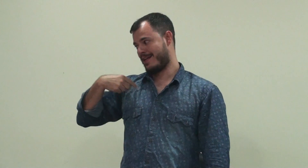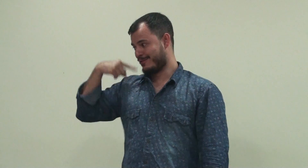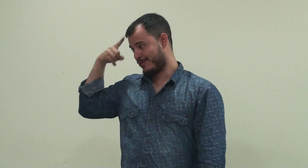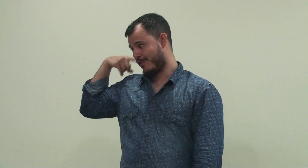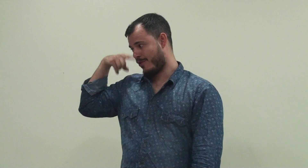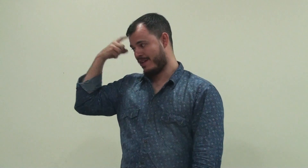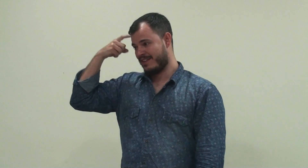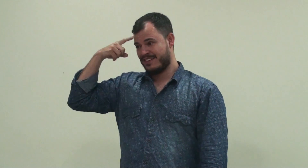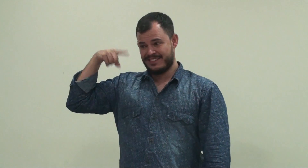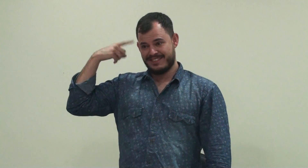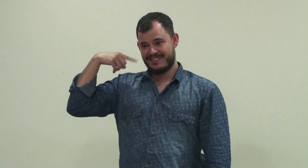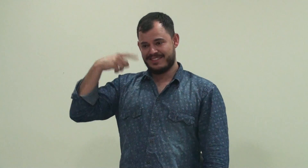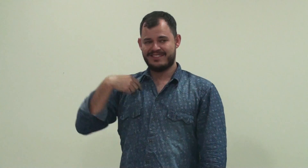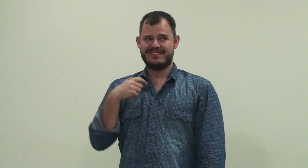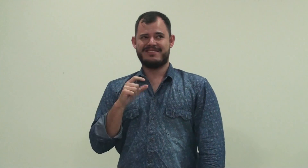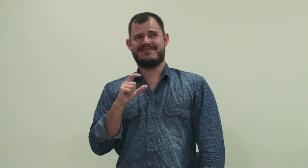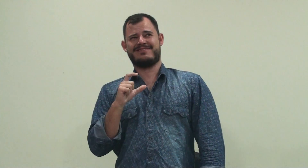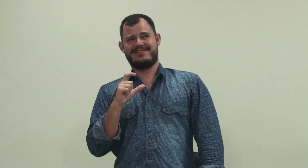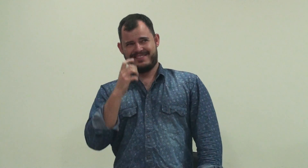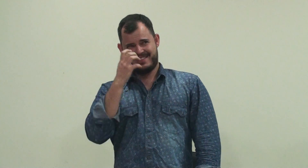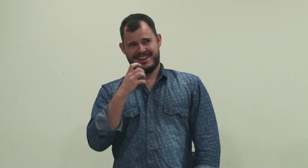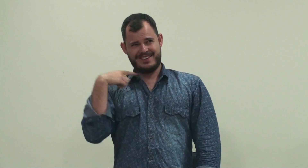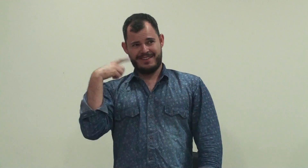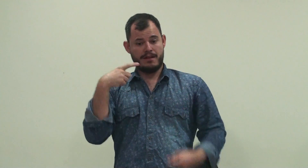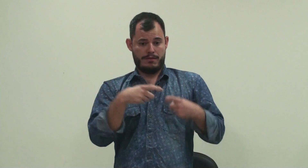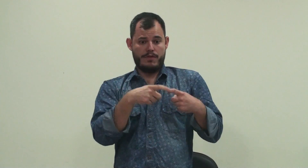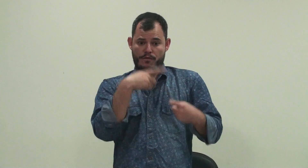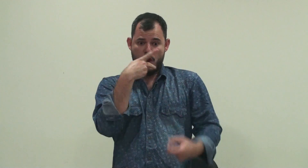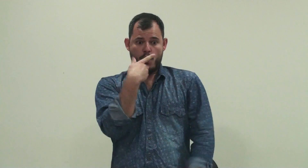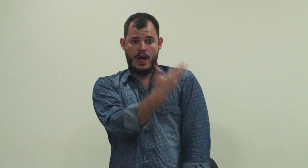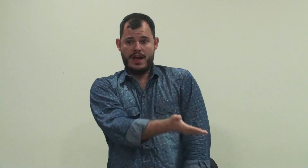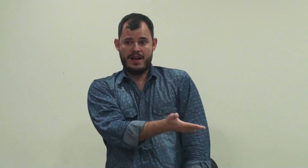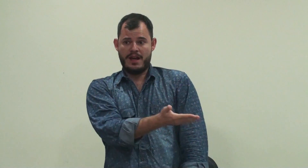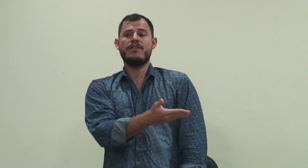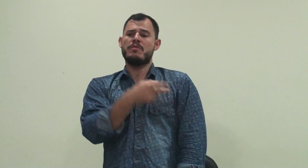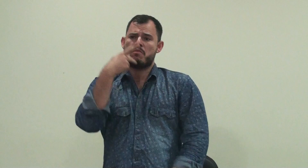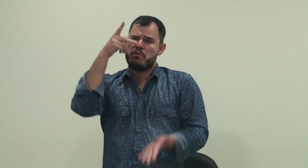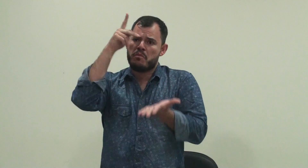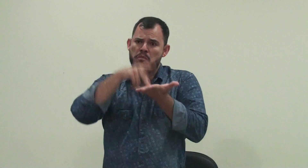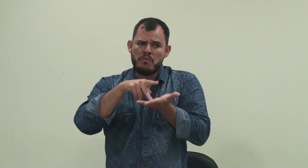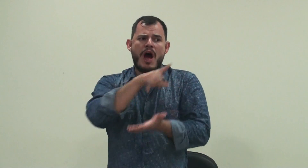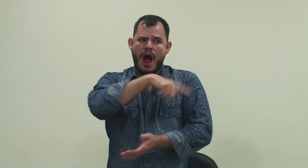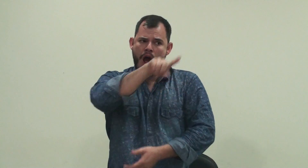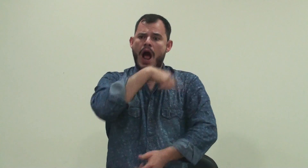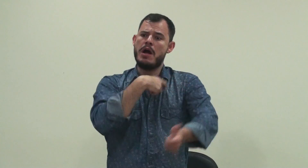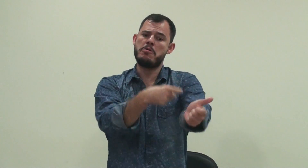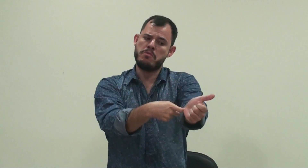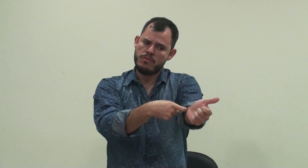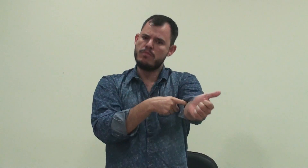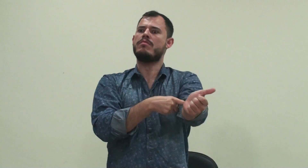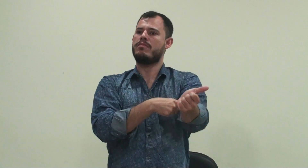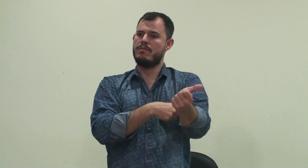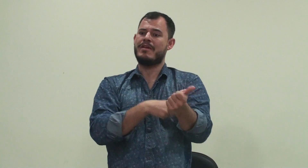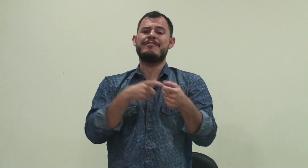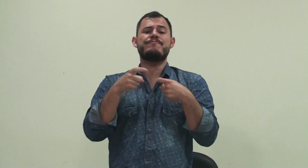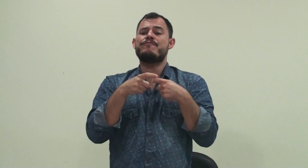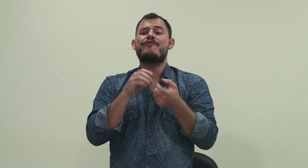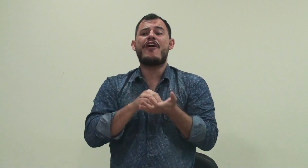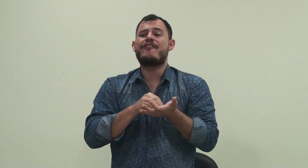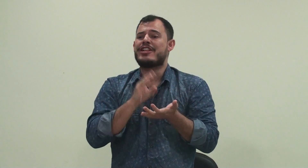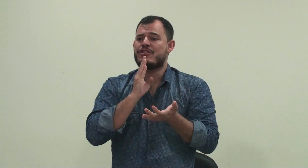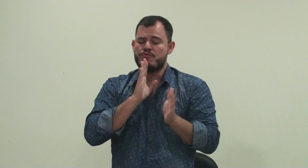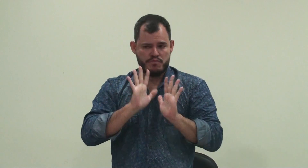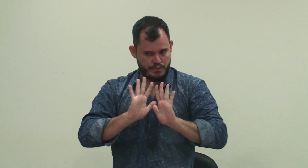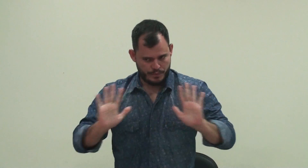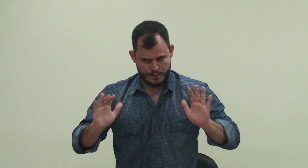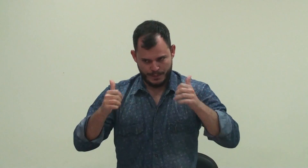Minha mãe conta a história que ela teve comigo e que as pessoas às vezes achavam que eu era maluco, que eu era doida. E na verdade não, na verdade era uma questão